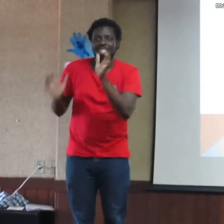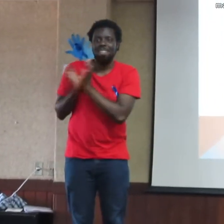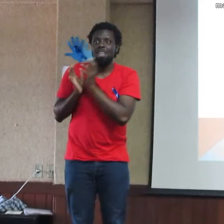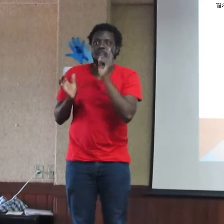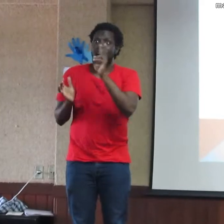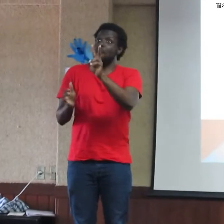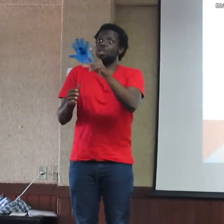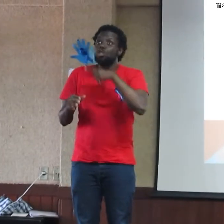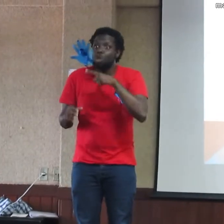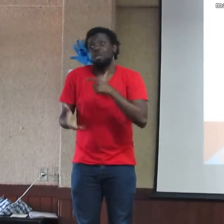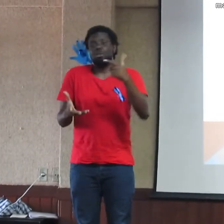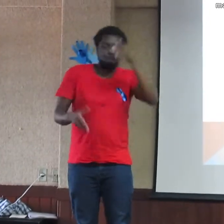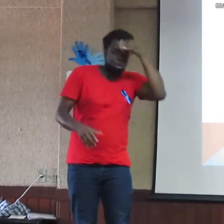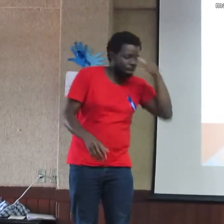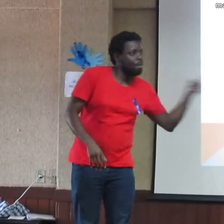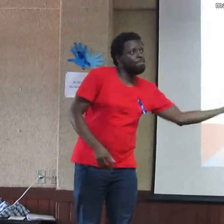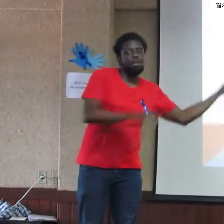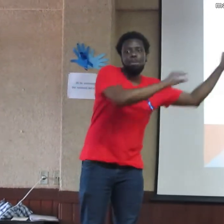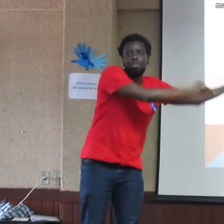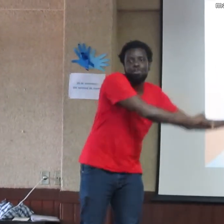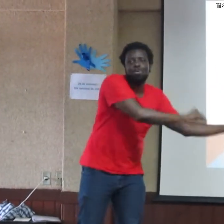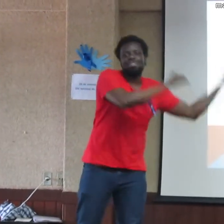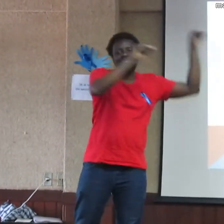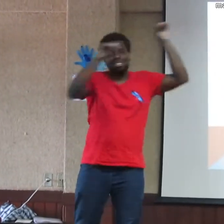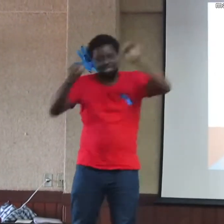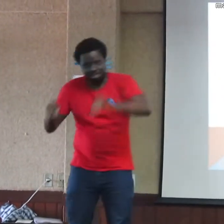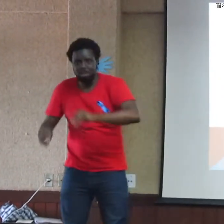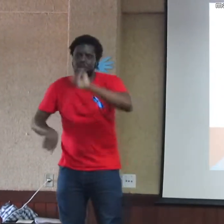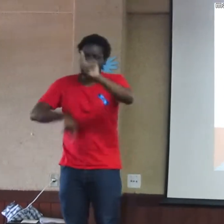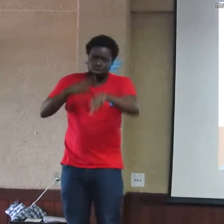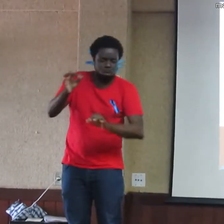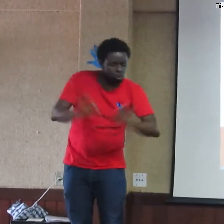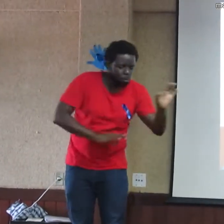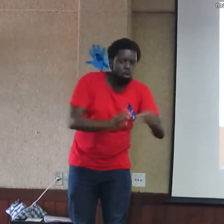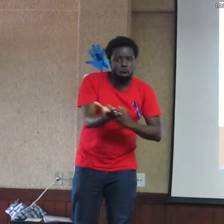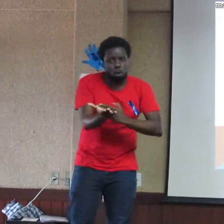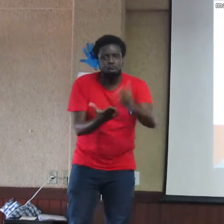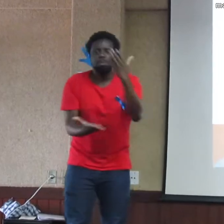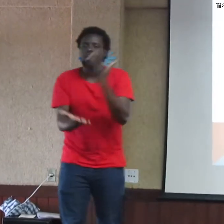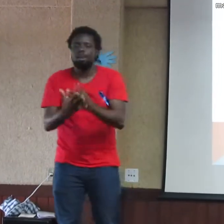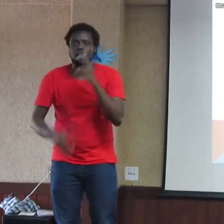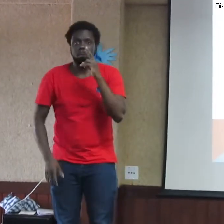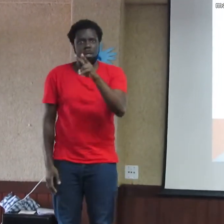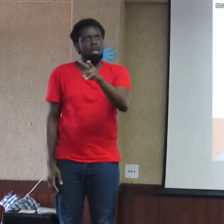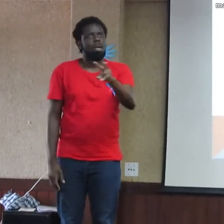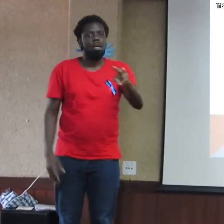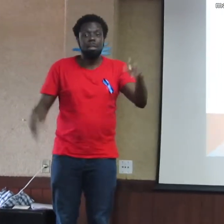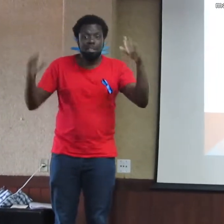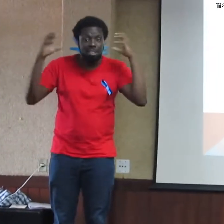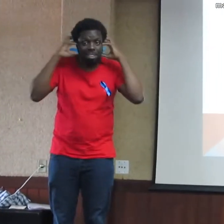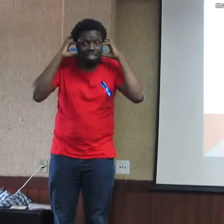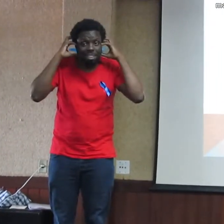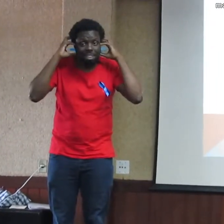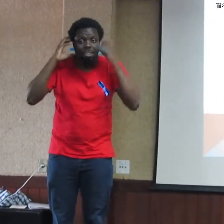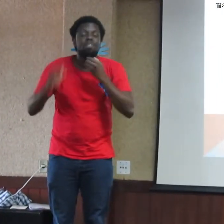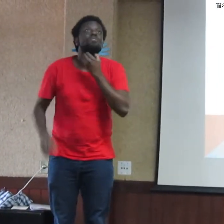um parente meu encontrou uma escola especializada, que é a PAI, e aí minha mãe foi até lá, me matriculou.